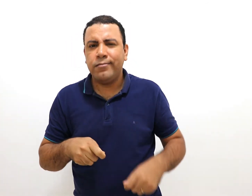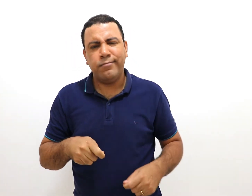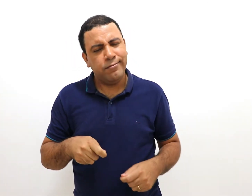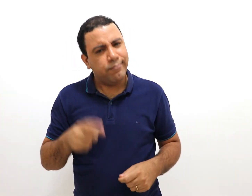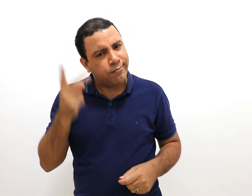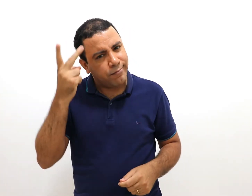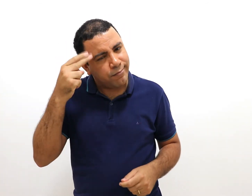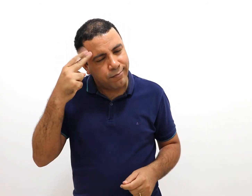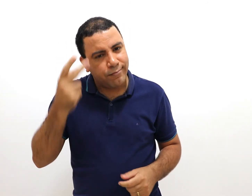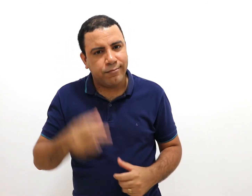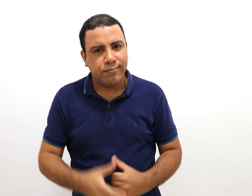Tranquilo.